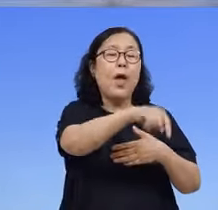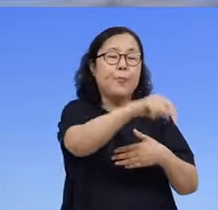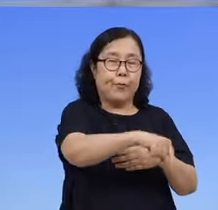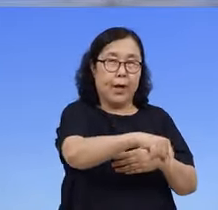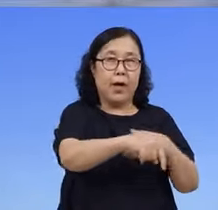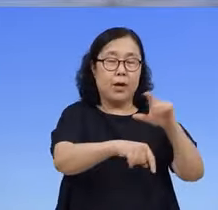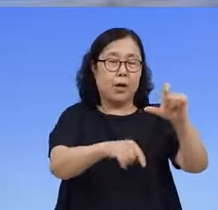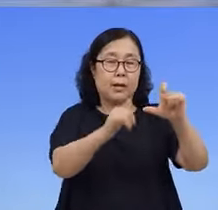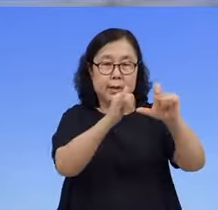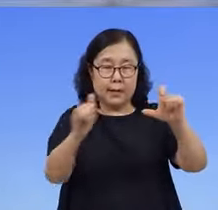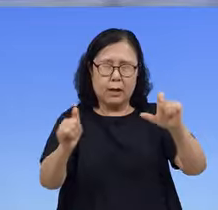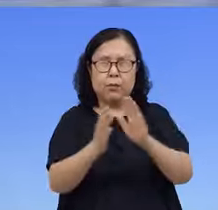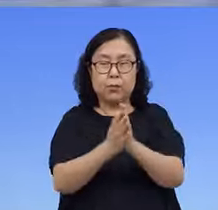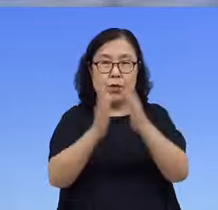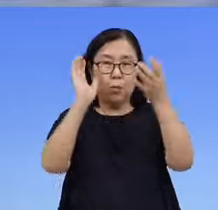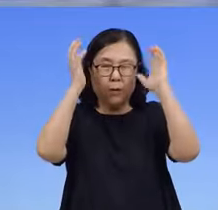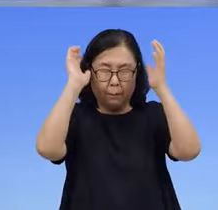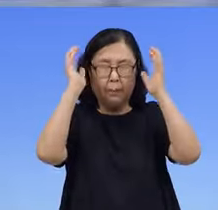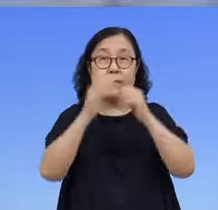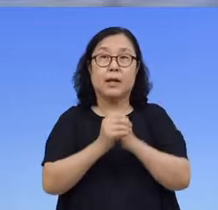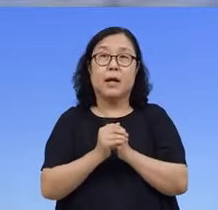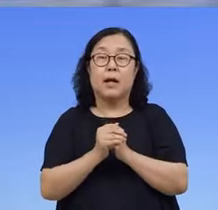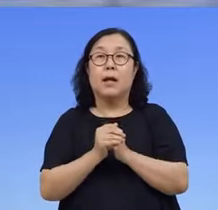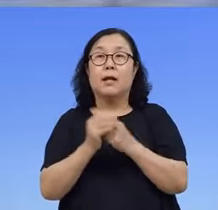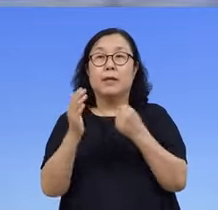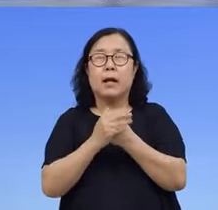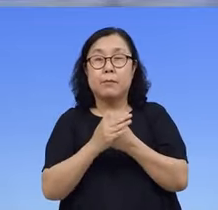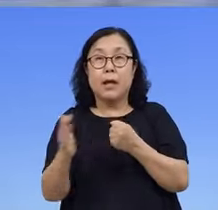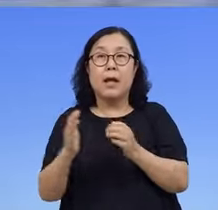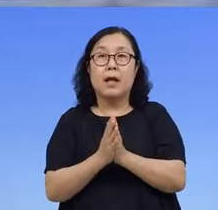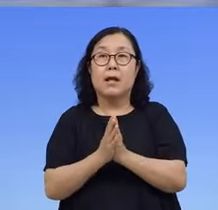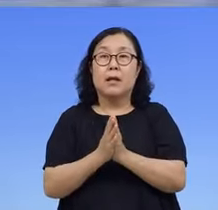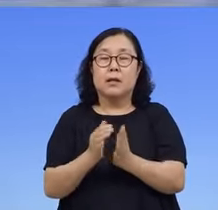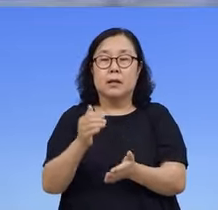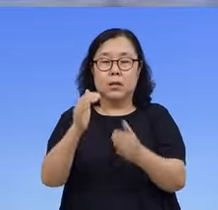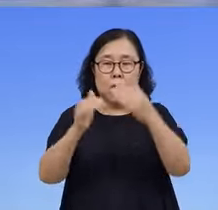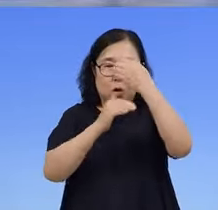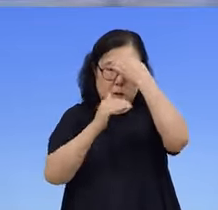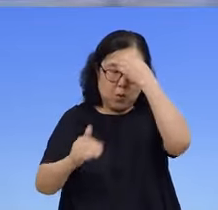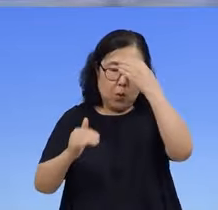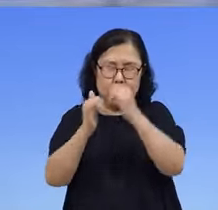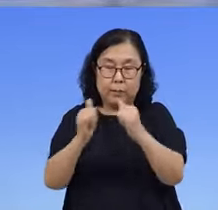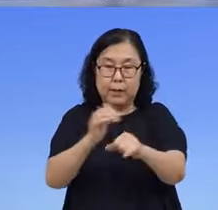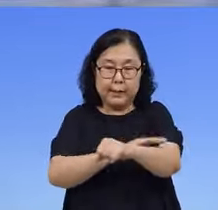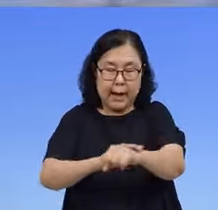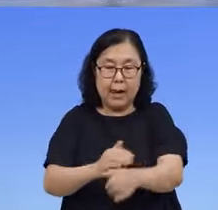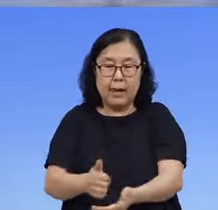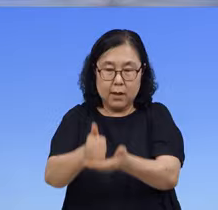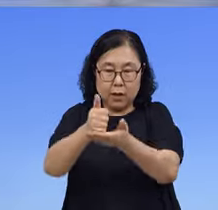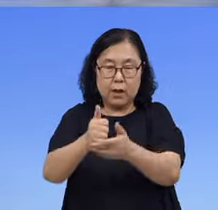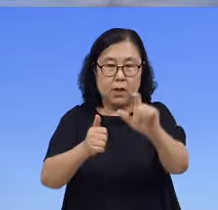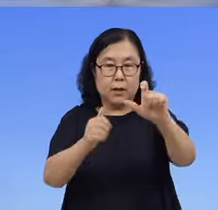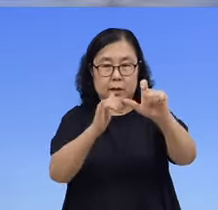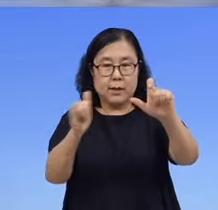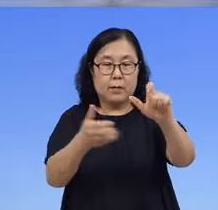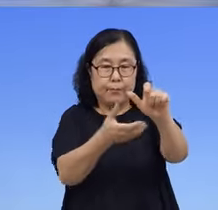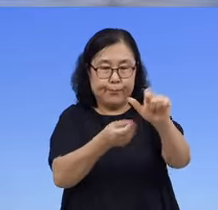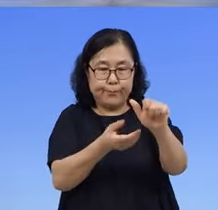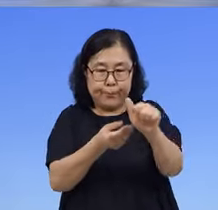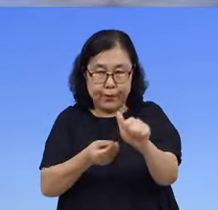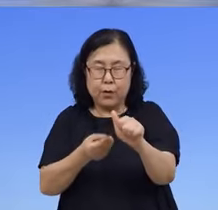하면은 이제 외부의 15명은 양상이 좀 복잡하지 않습니까? 그래서 우리 성도님들을 잘 섬길 15분을 지금